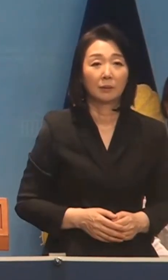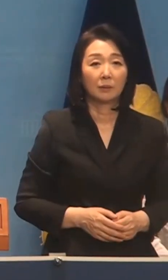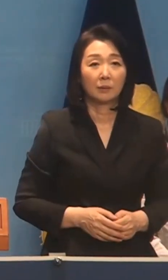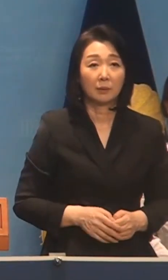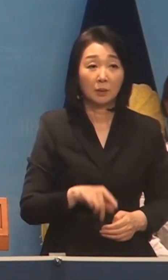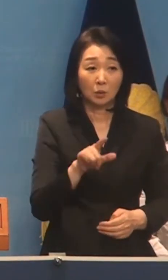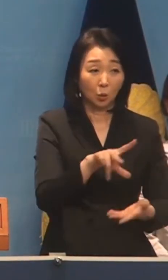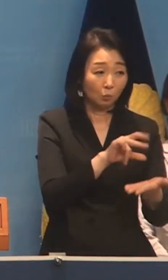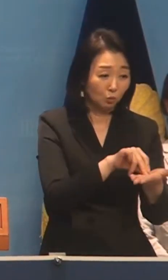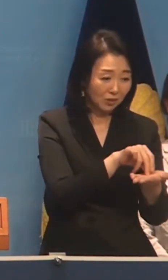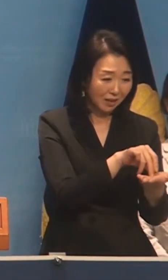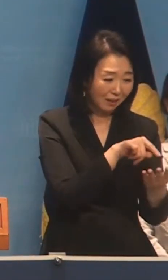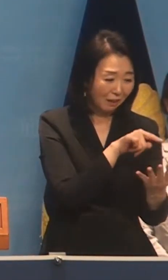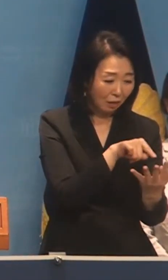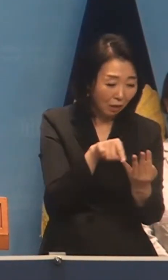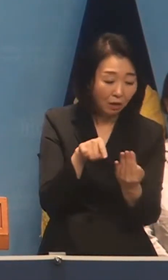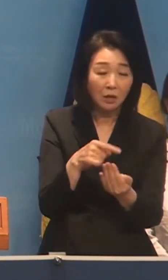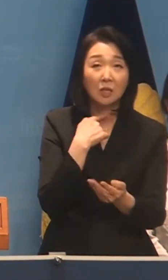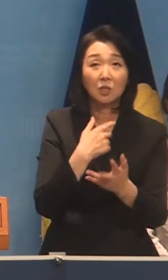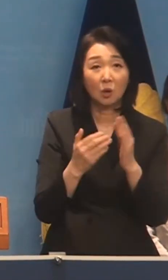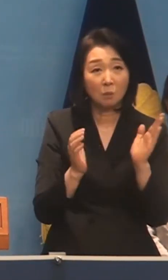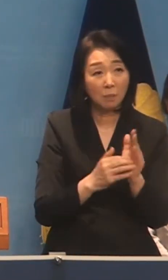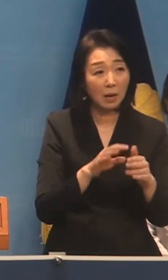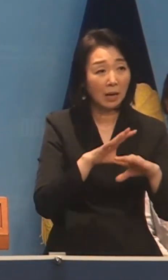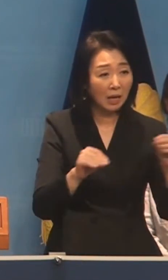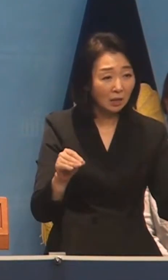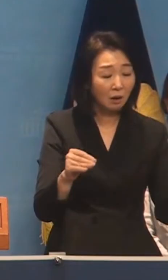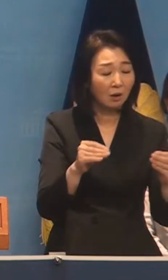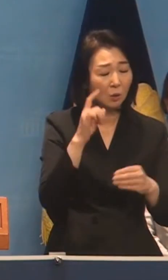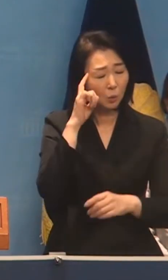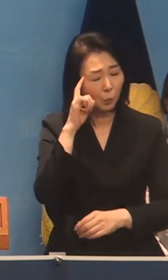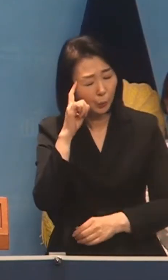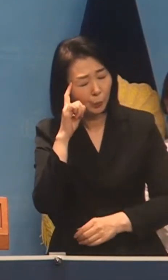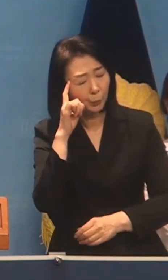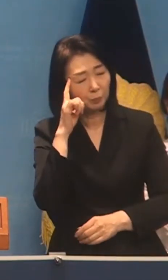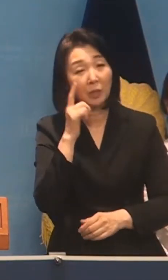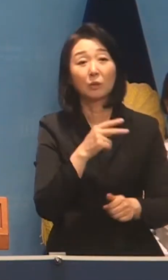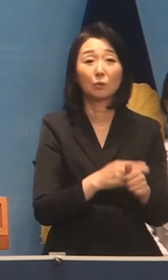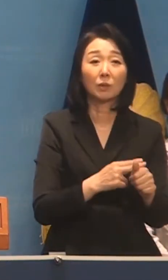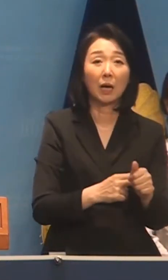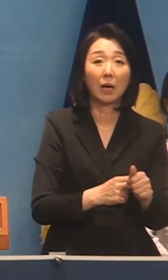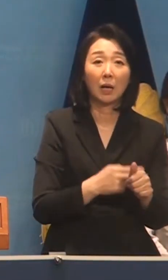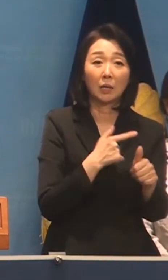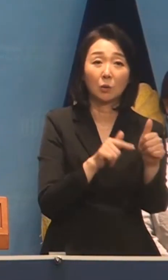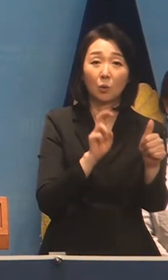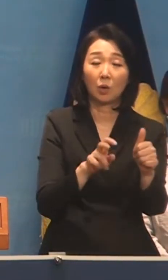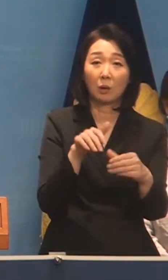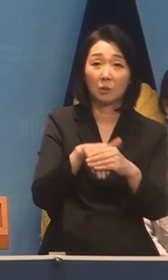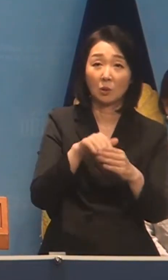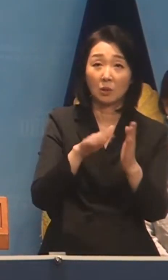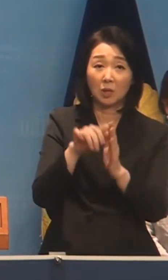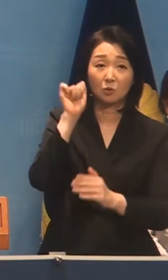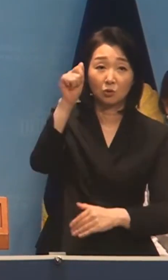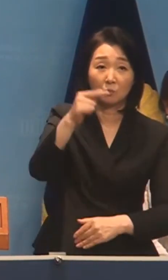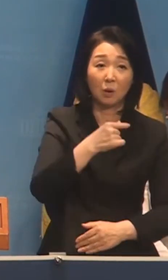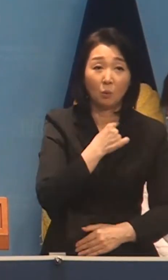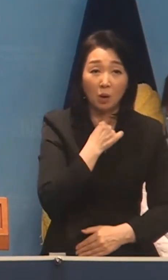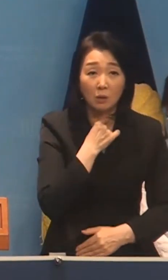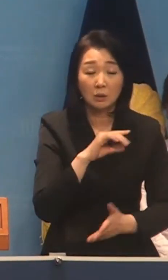그런데 이러한 문제들을 직접 경험하고 또 해결책을 고민해온 교사들이 교육감 선거에